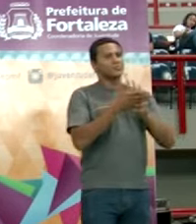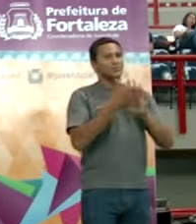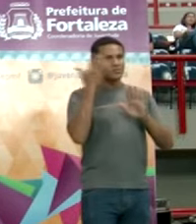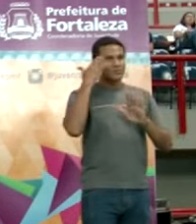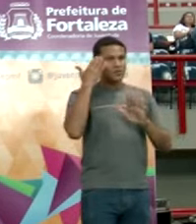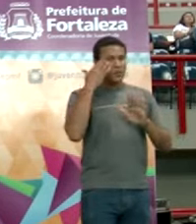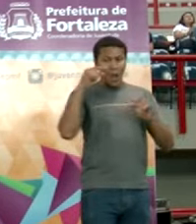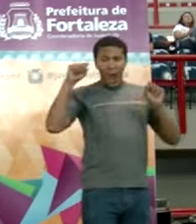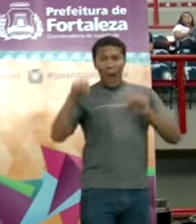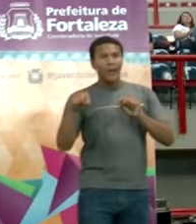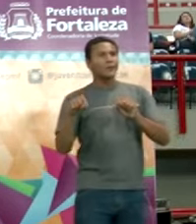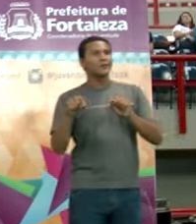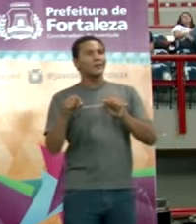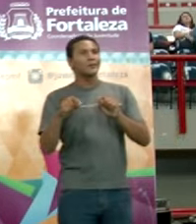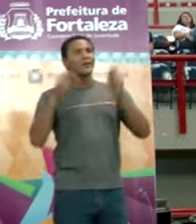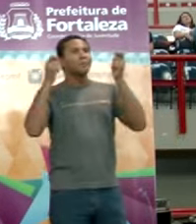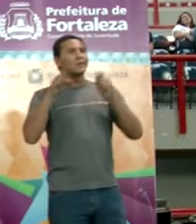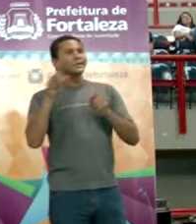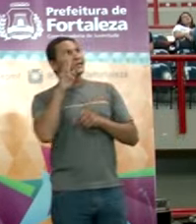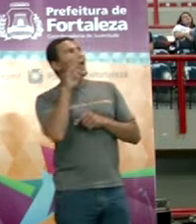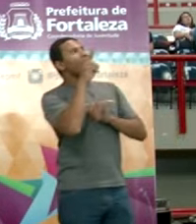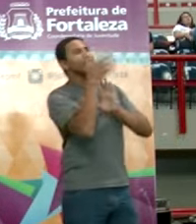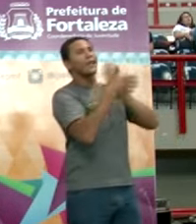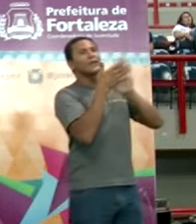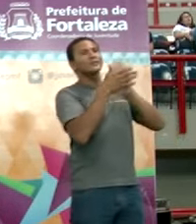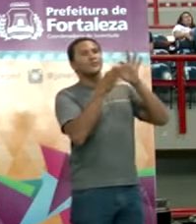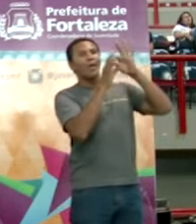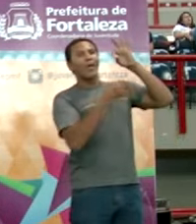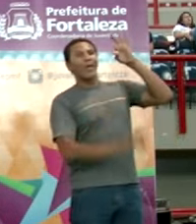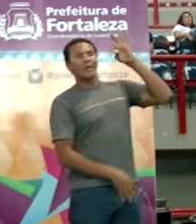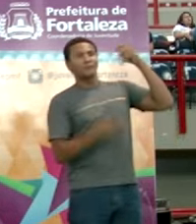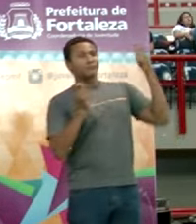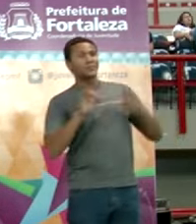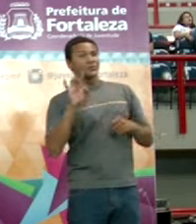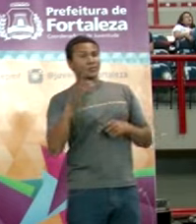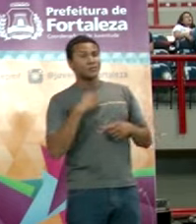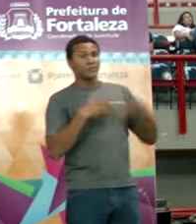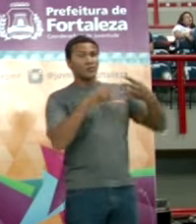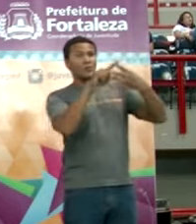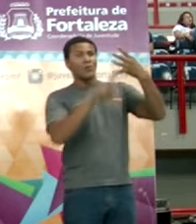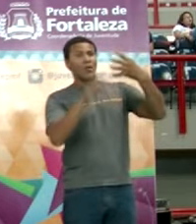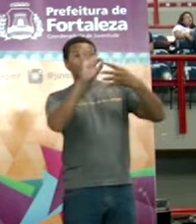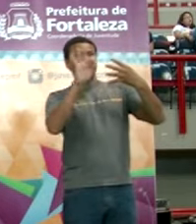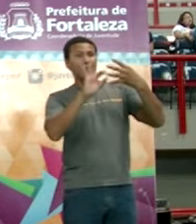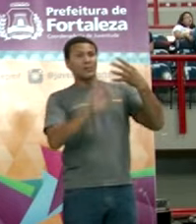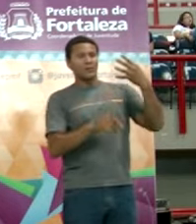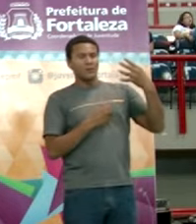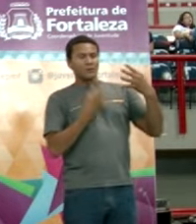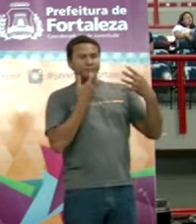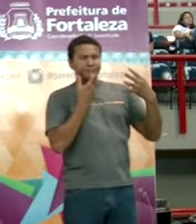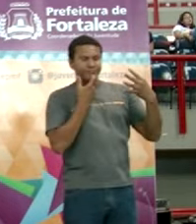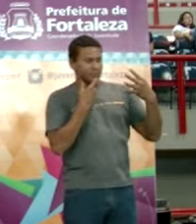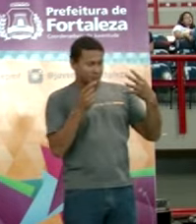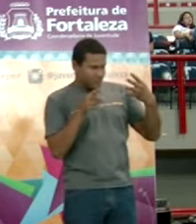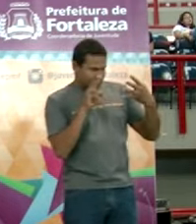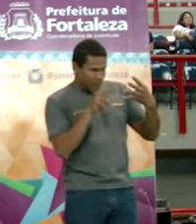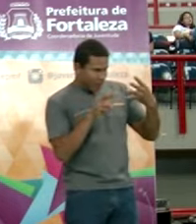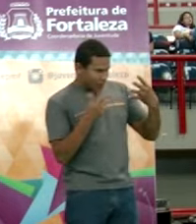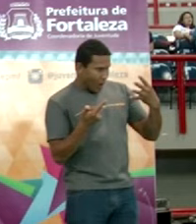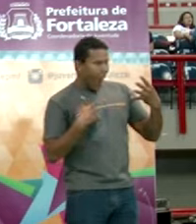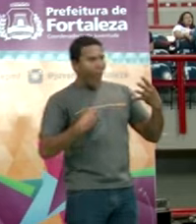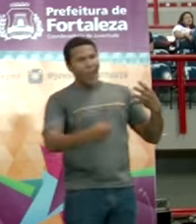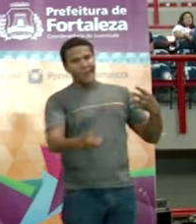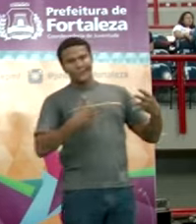tivesse ido direto para a pergunta, já tinha economizado aí 1 minuto aí. O que teve de gente que foi tentar ler essas 8